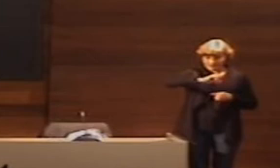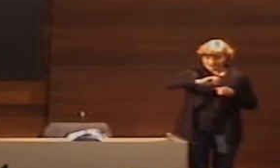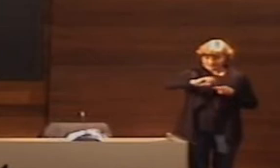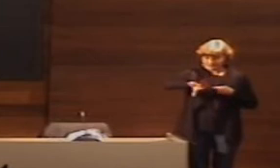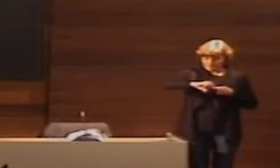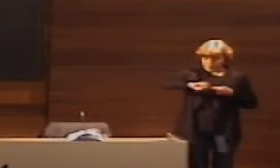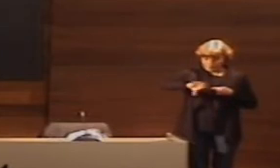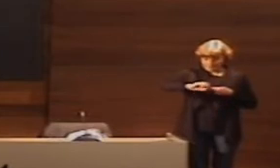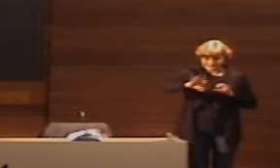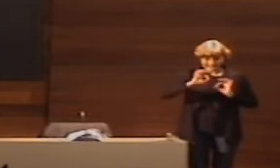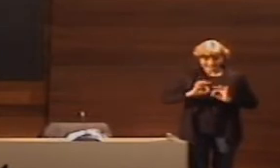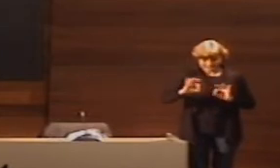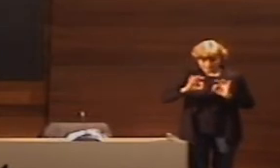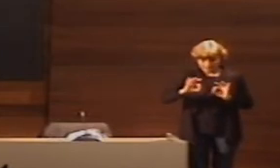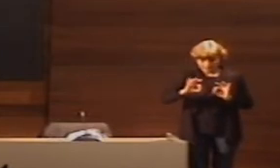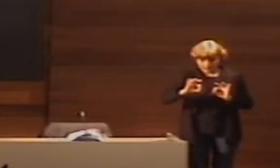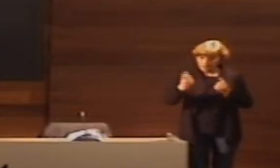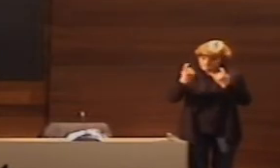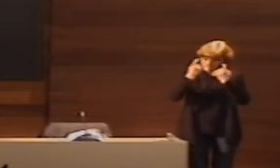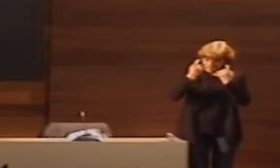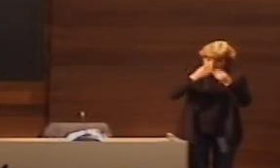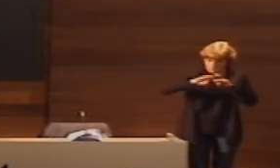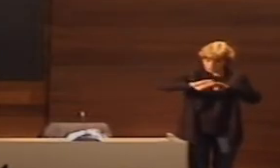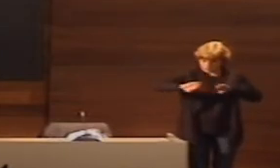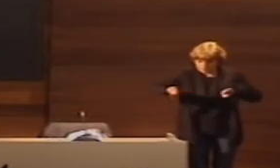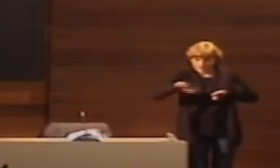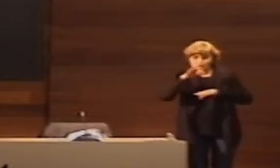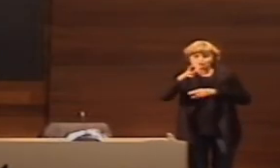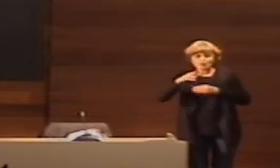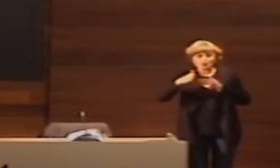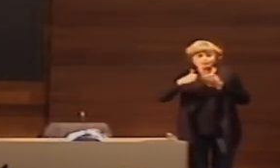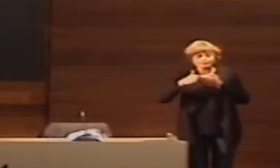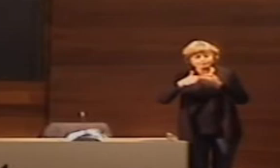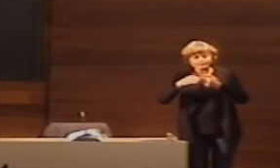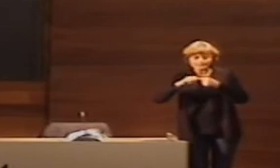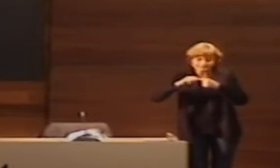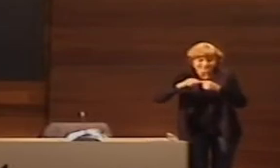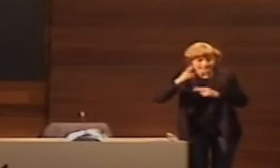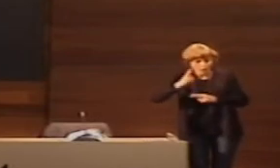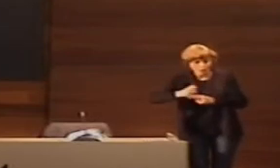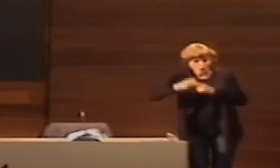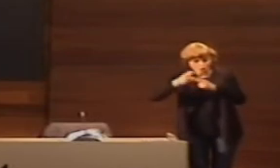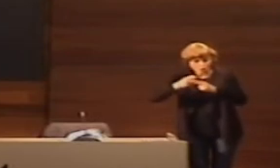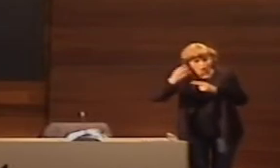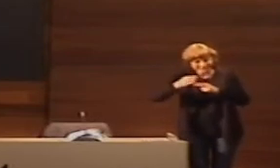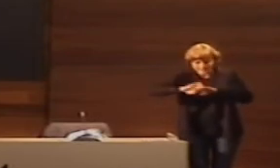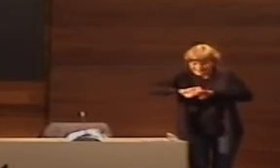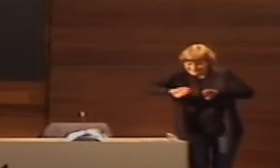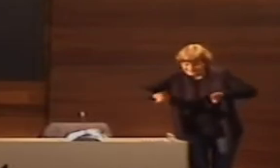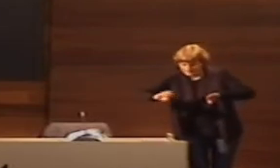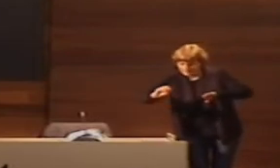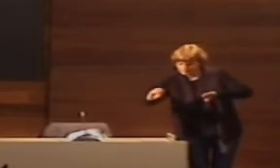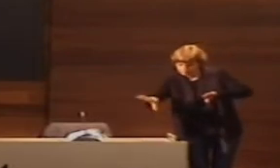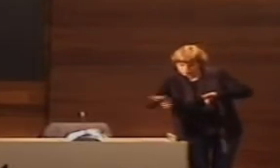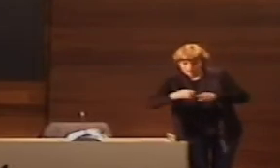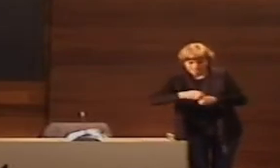mí me dijeron porque era un plástico diferente, porque era un plástico más duro y entonces pues llevaba un tratamiento diferente. Los